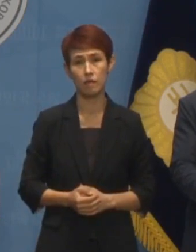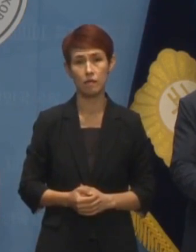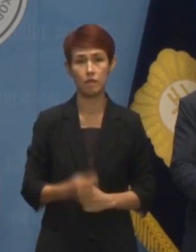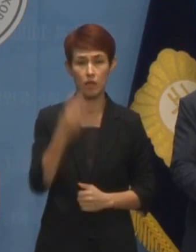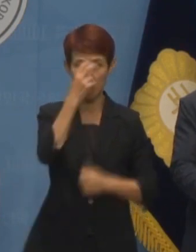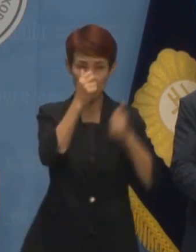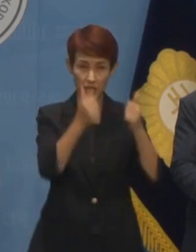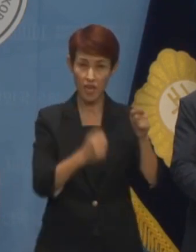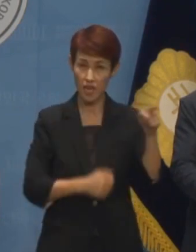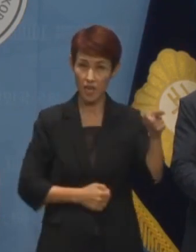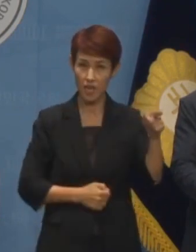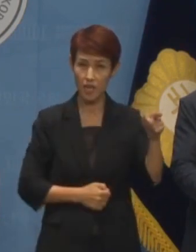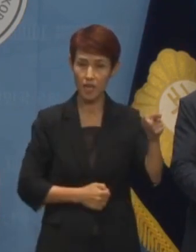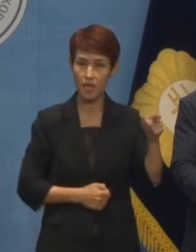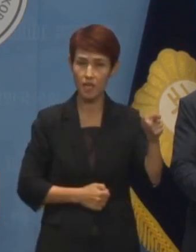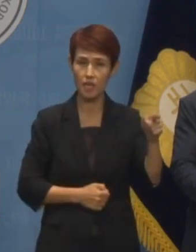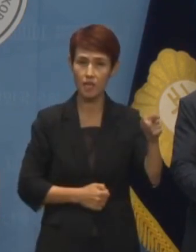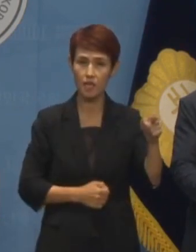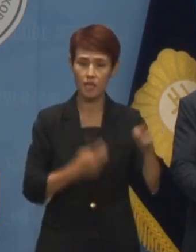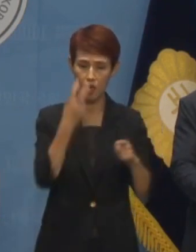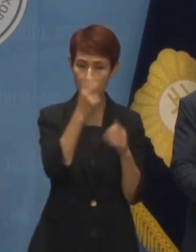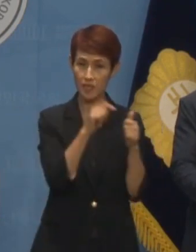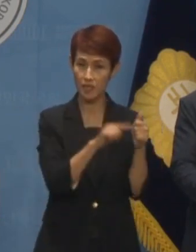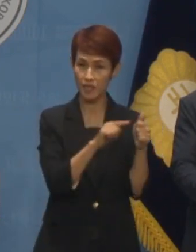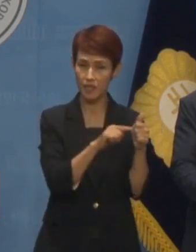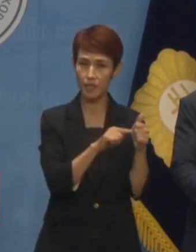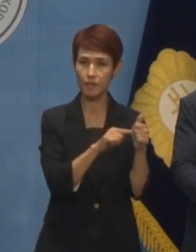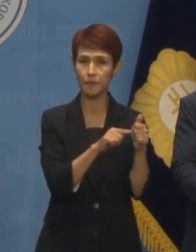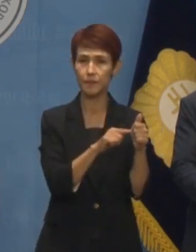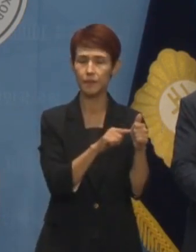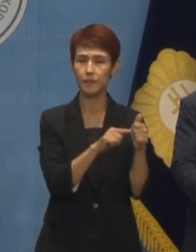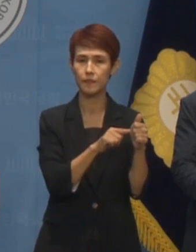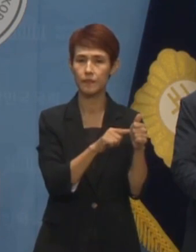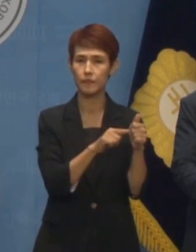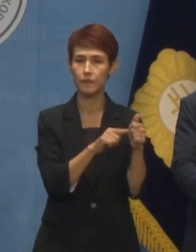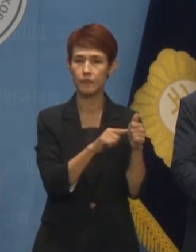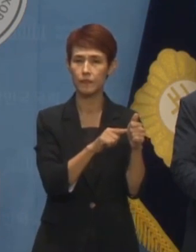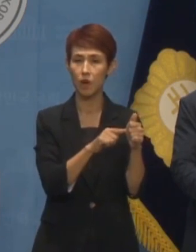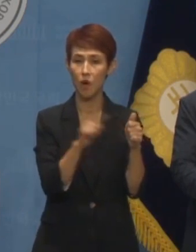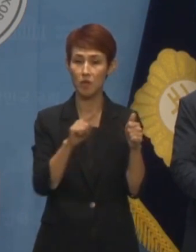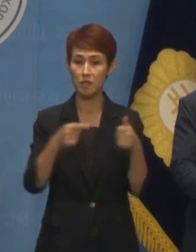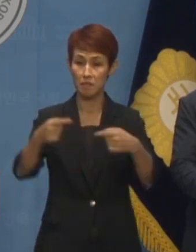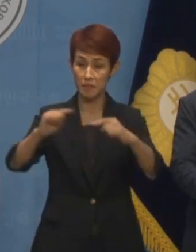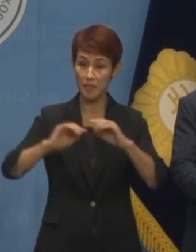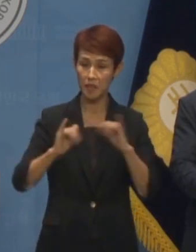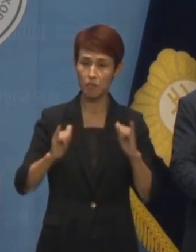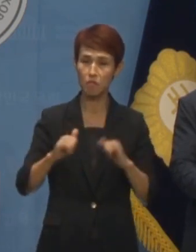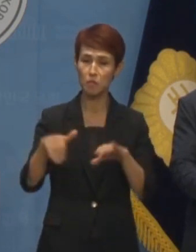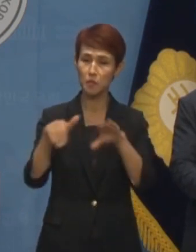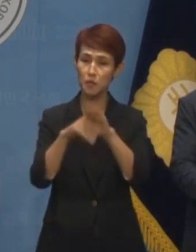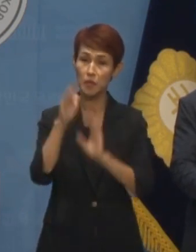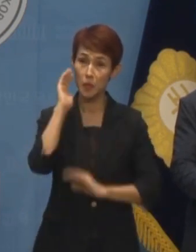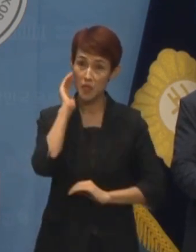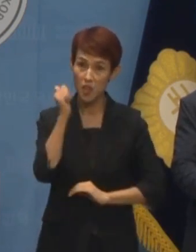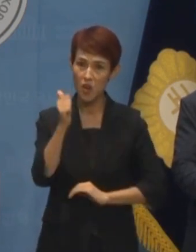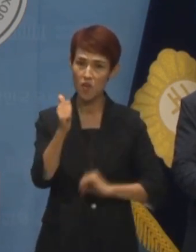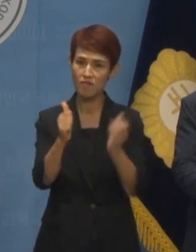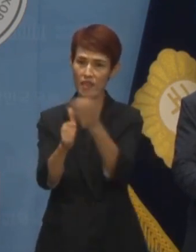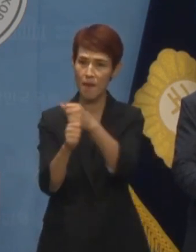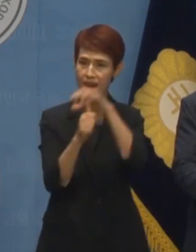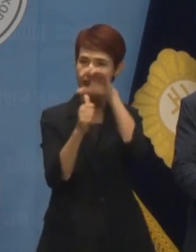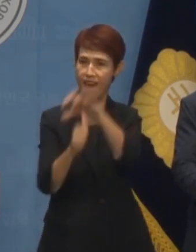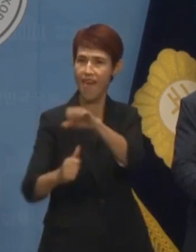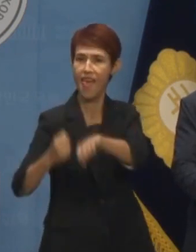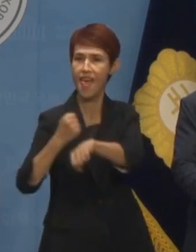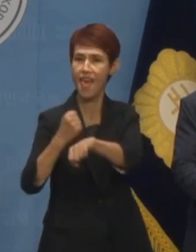검찰측 인사 검사 라고 합니다 검찰측 인사가 한 참고인에게 문재인 대통령을 잡아 넣어야